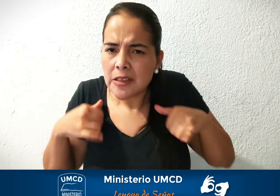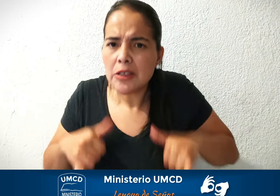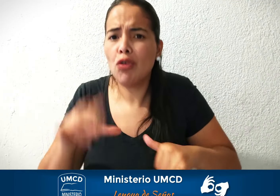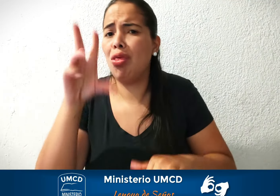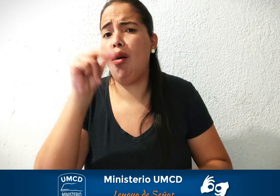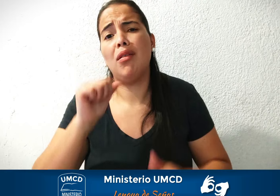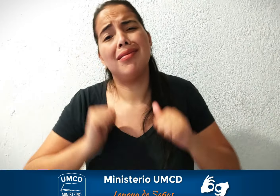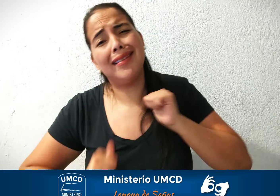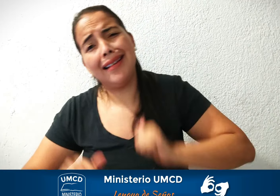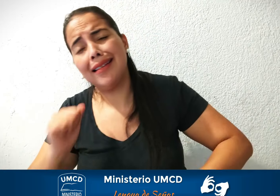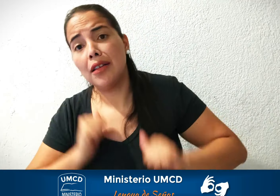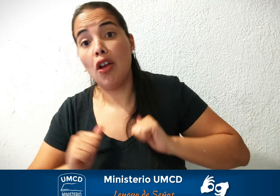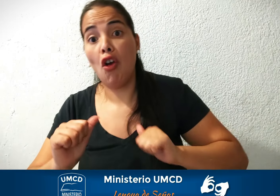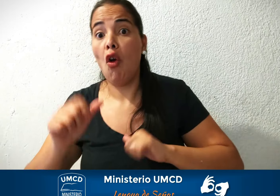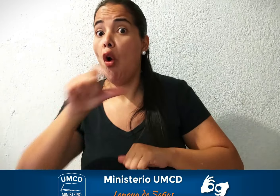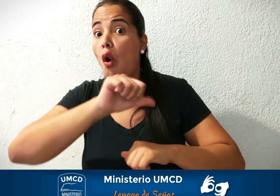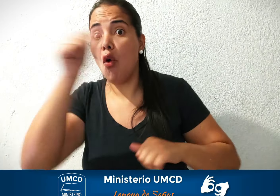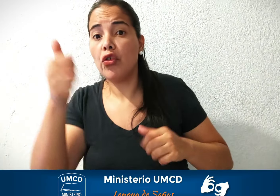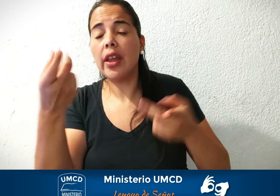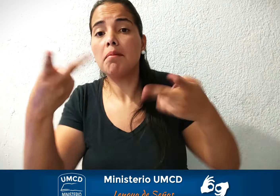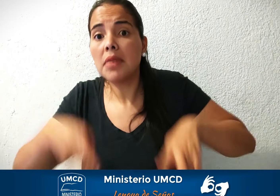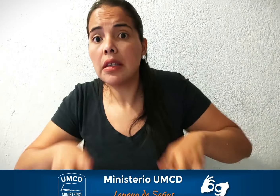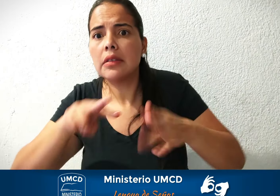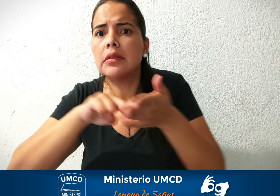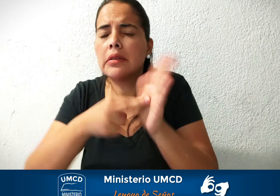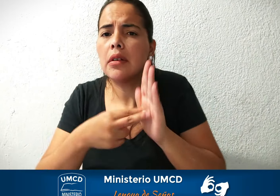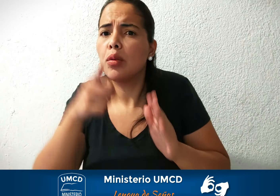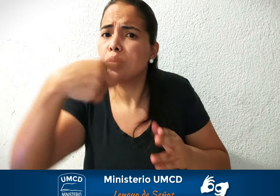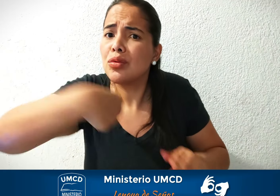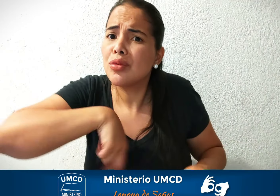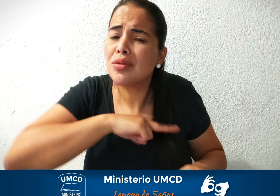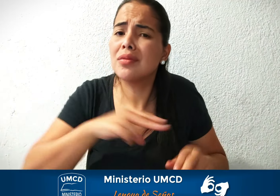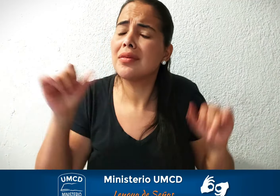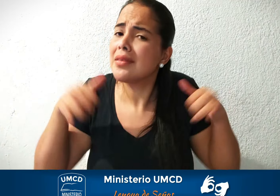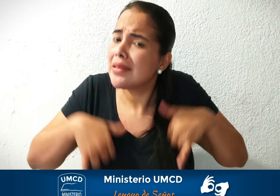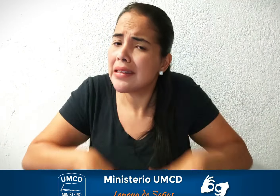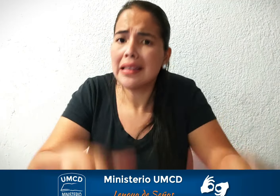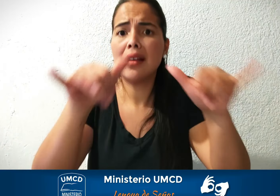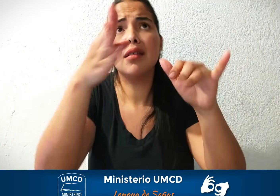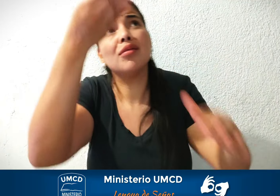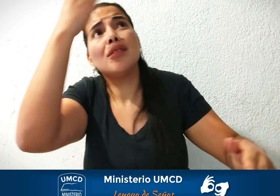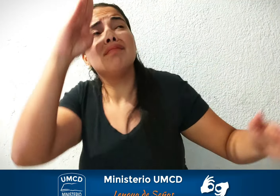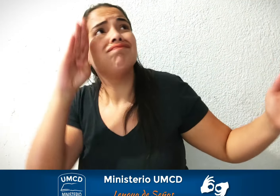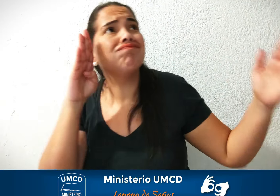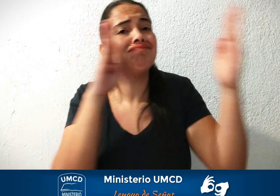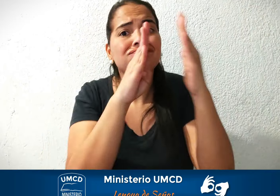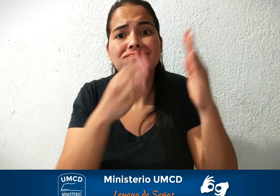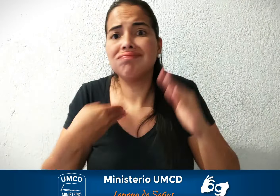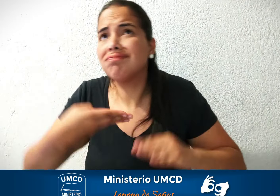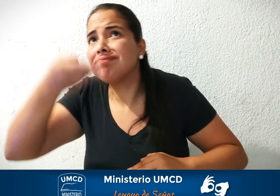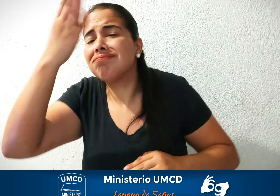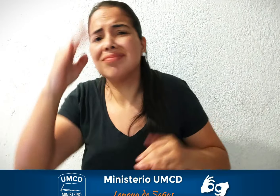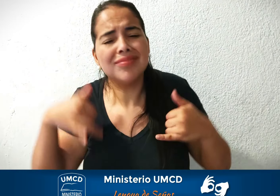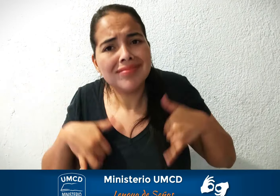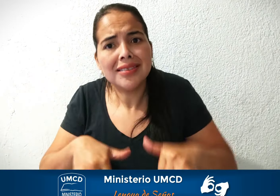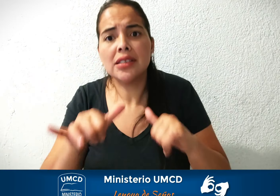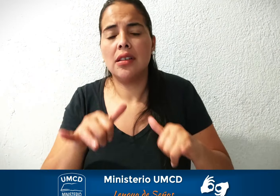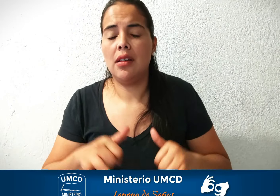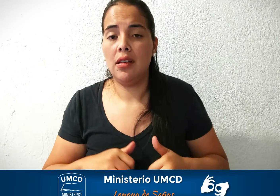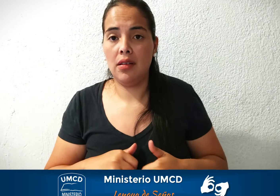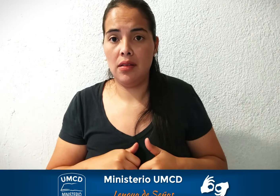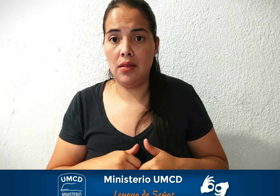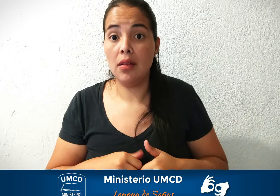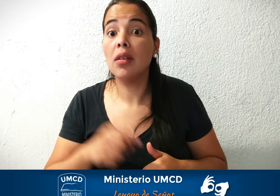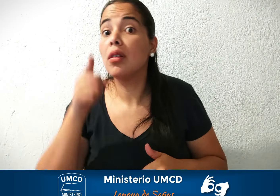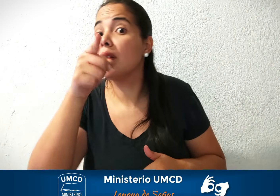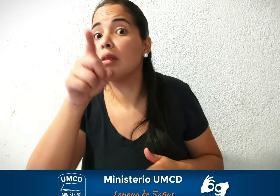no afligirnos, hay otros aspectos de su carácter que demandan la santidad y rectitud de